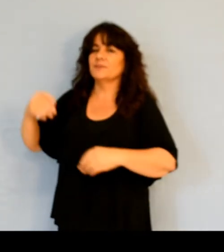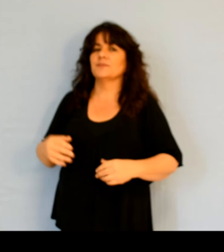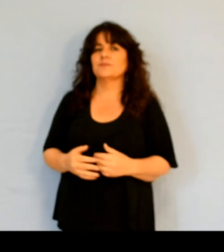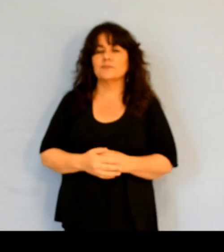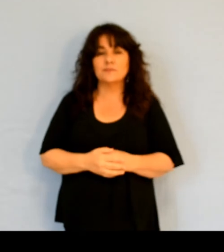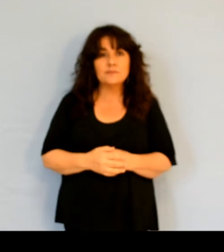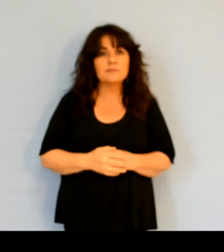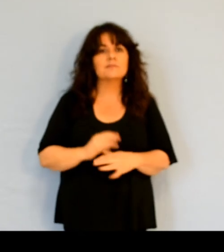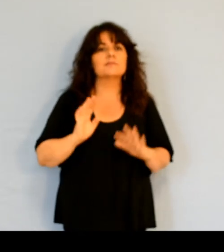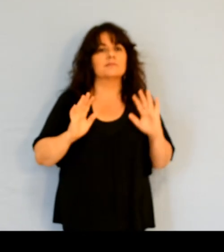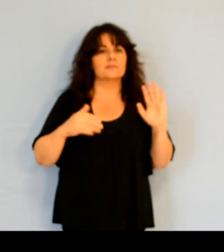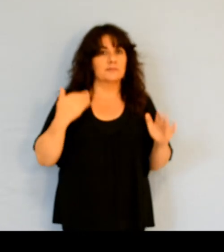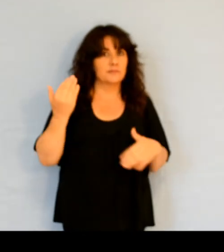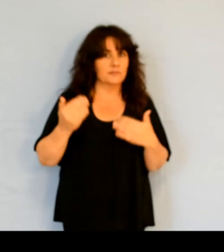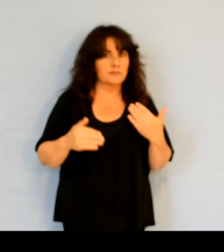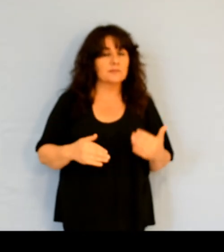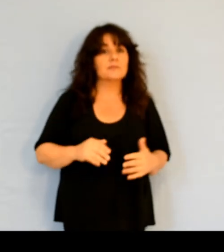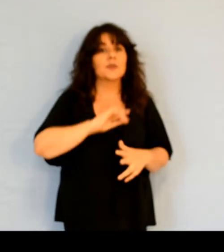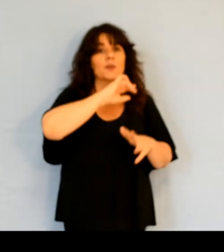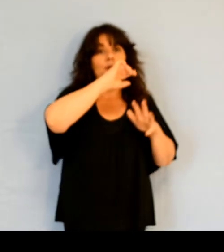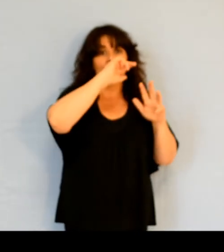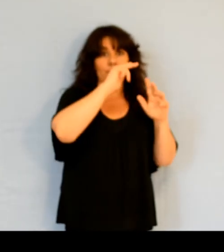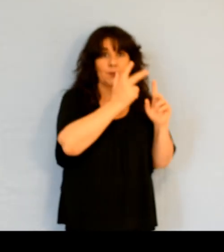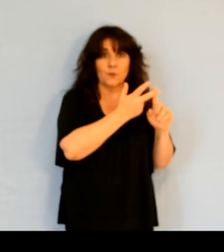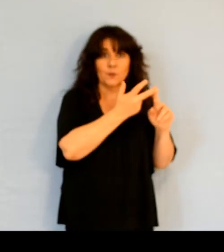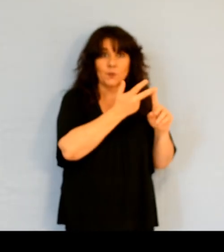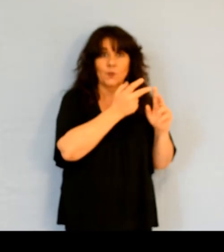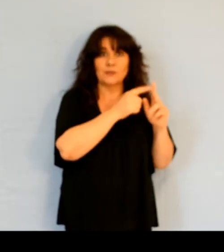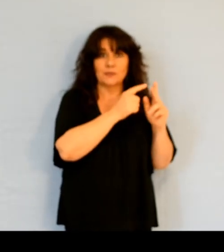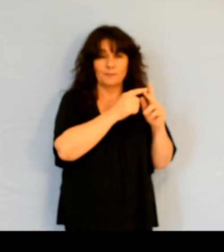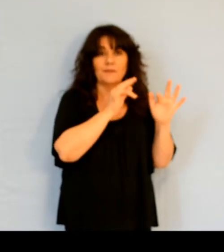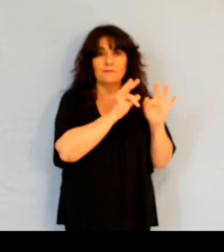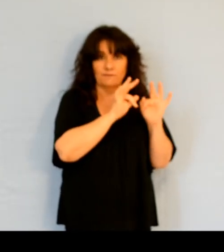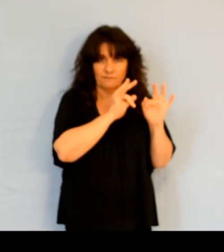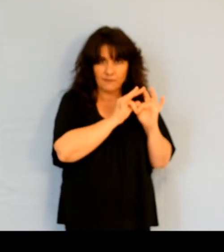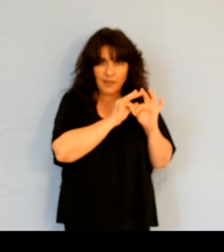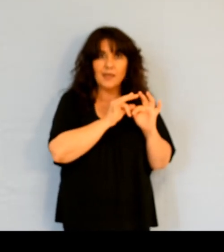Après cela, le troisième fut mis à la torture.